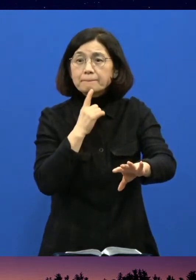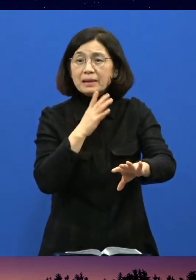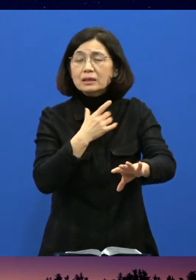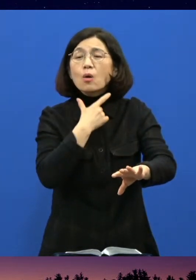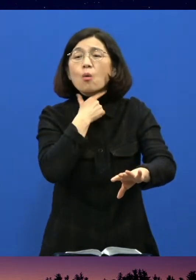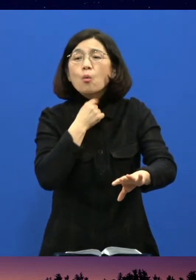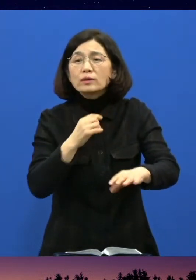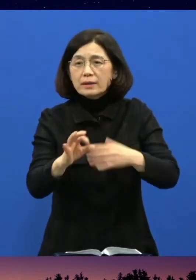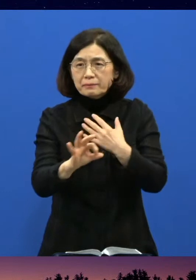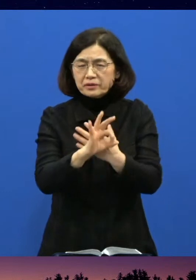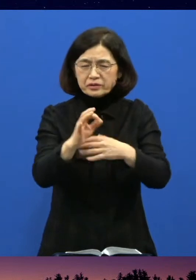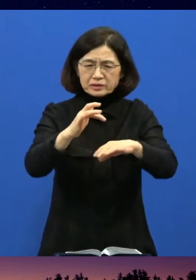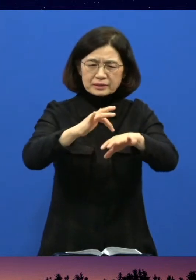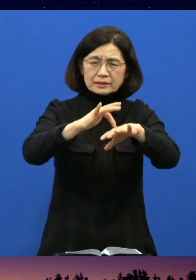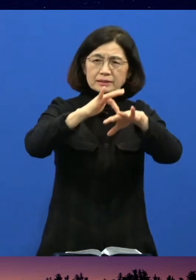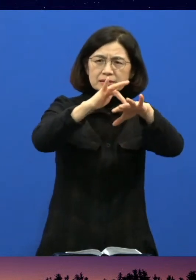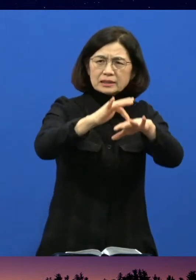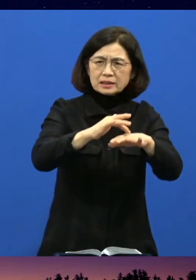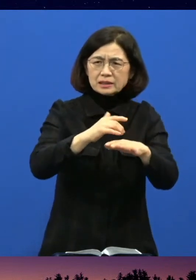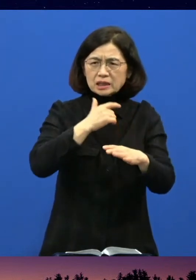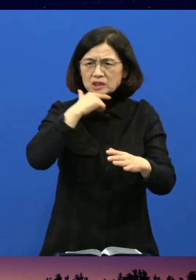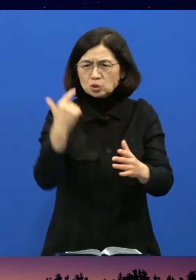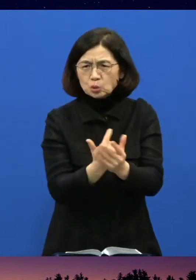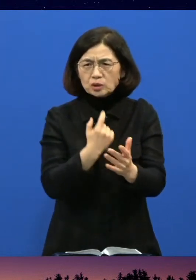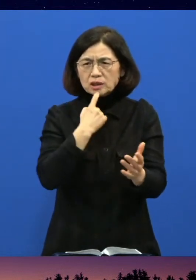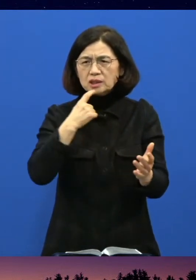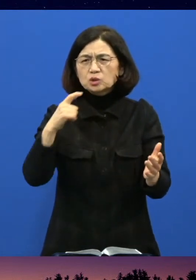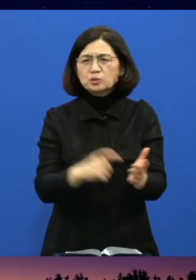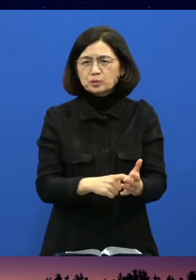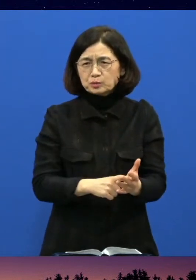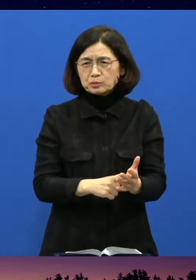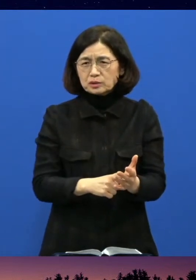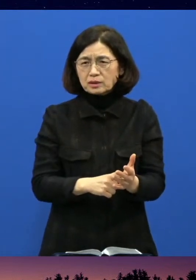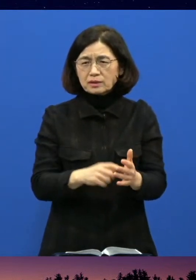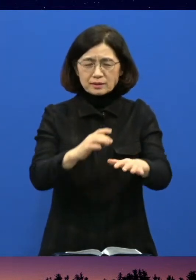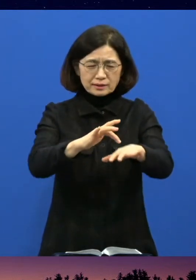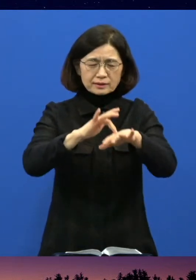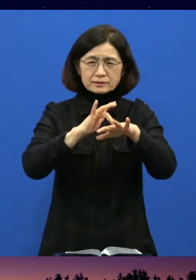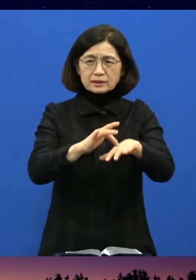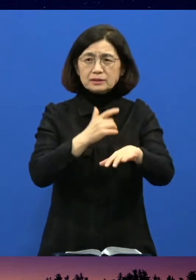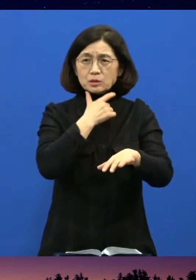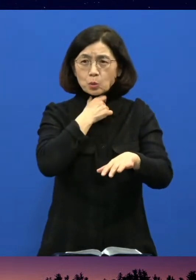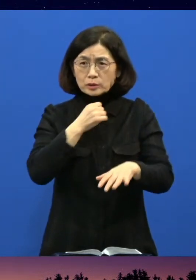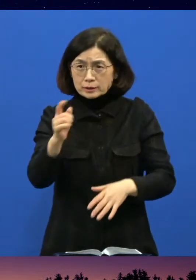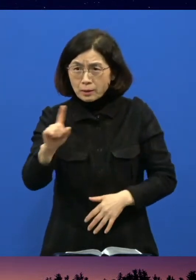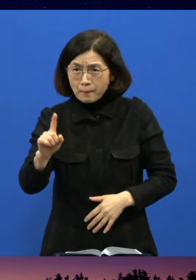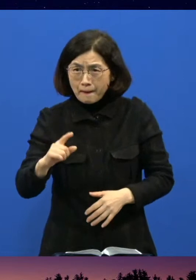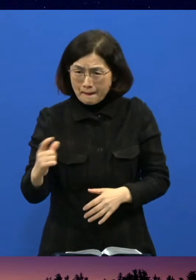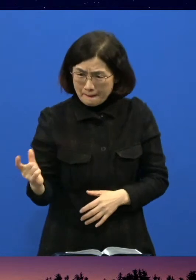사단의 전공이 뭐예요? 빨리빨리예요. 빨리빨리, 속전속결.